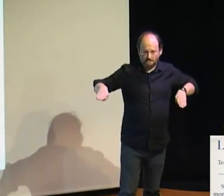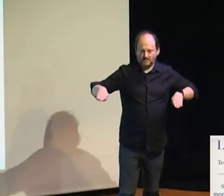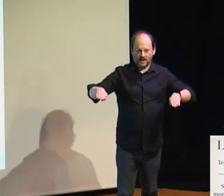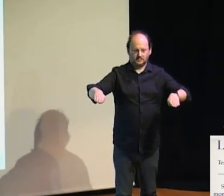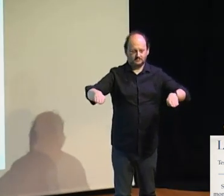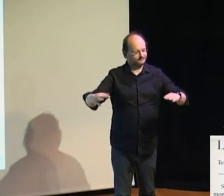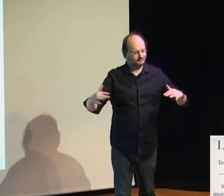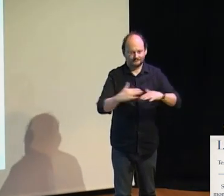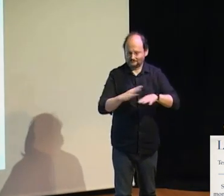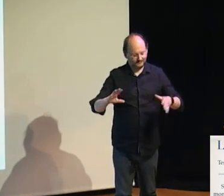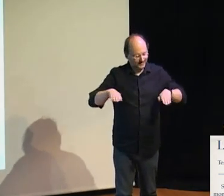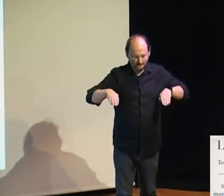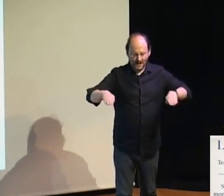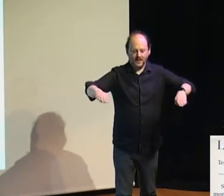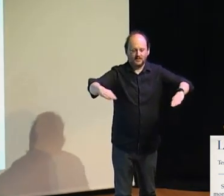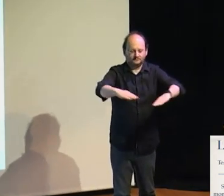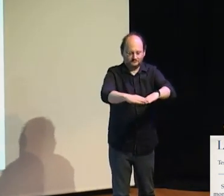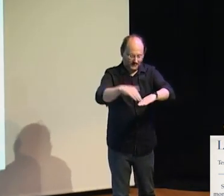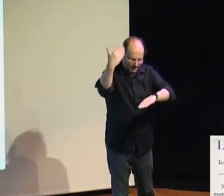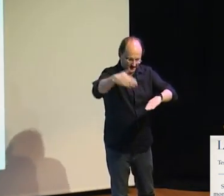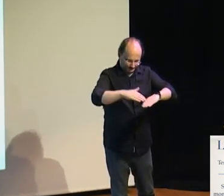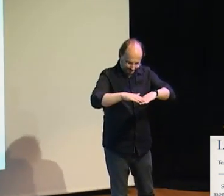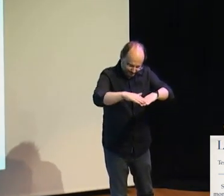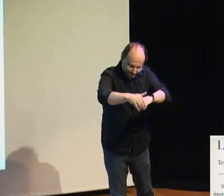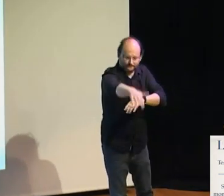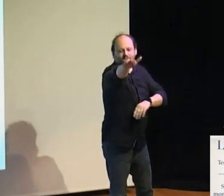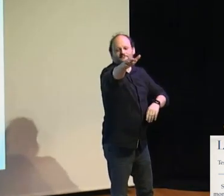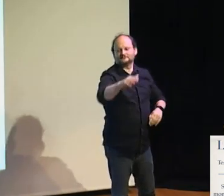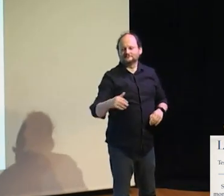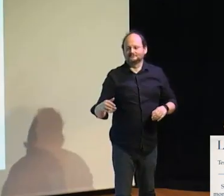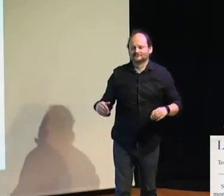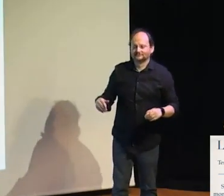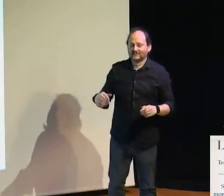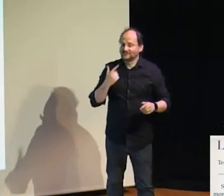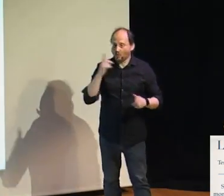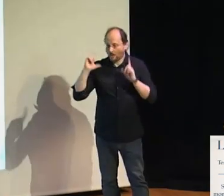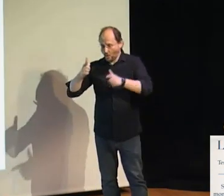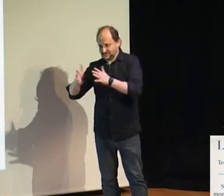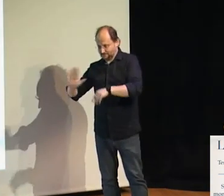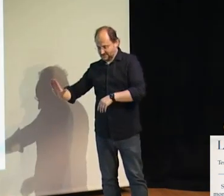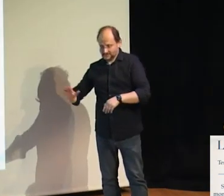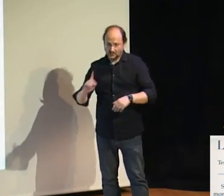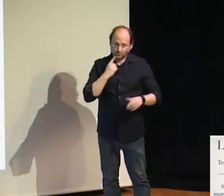La Noeto Malali et les signes monastiques ont coexisté et à un moment donné ont convergé